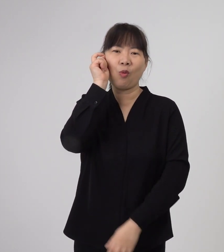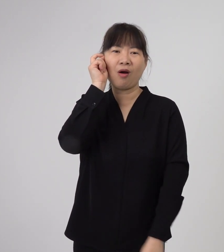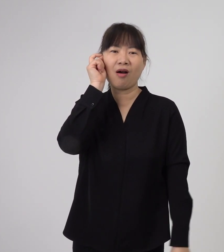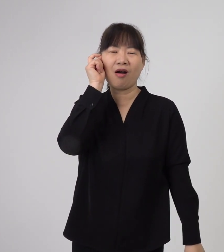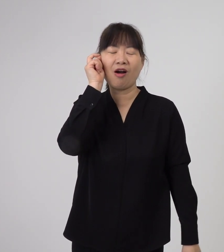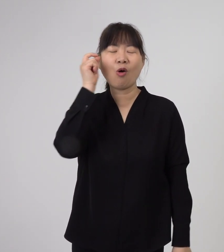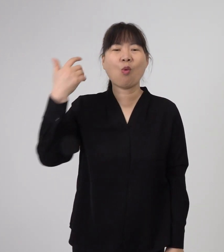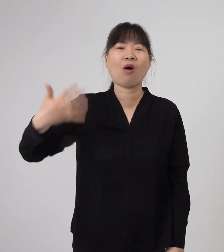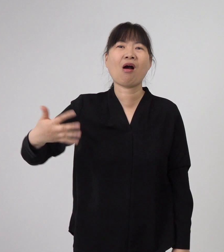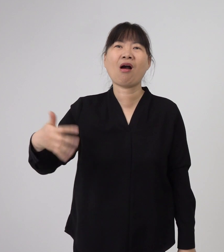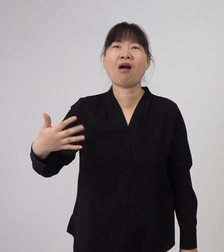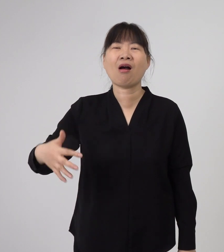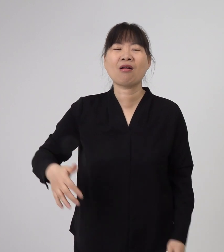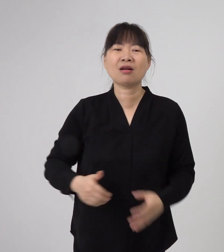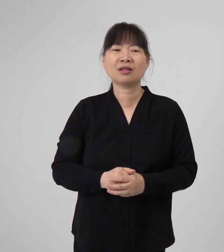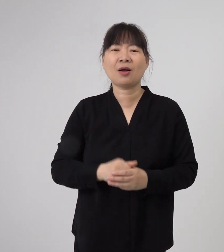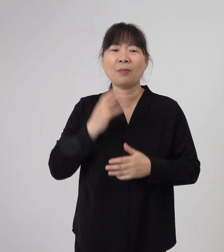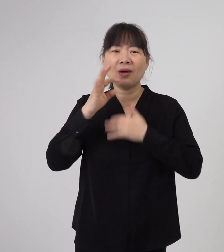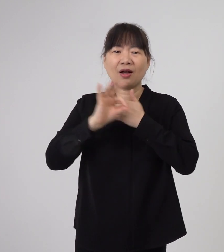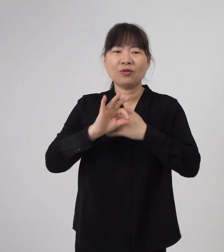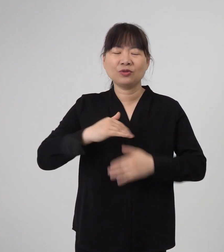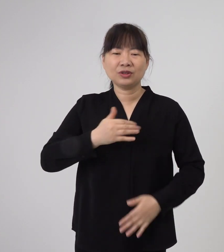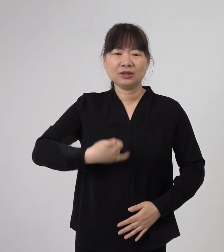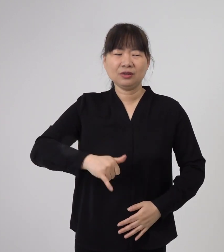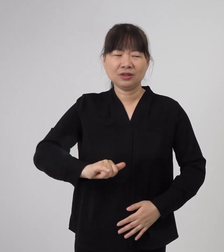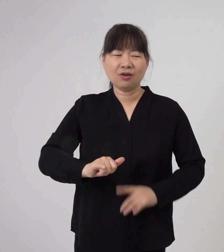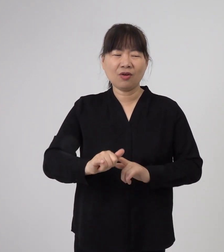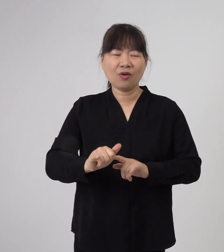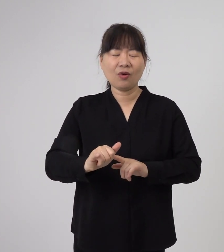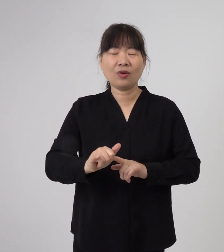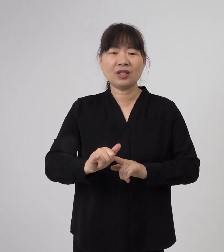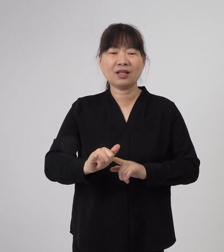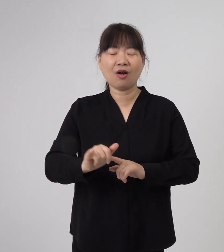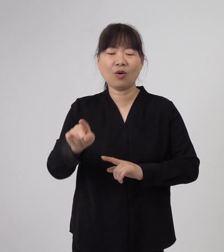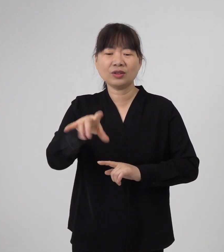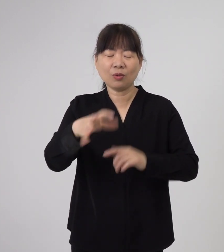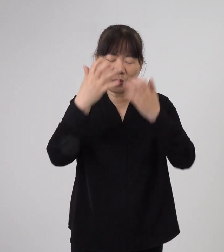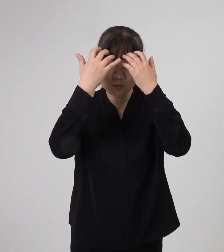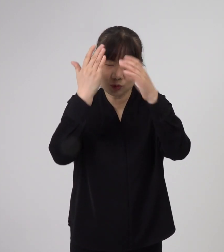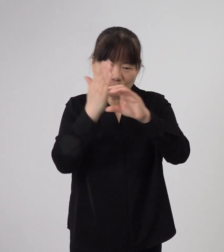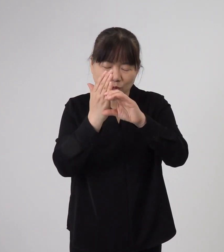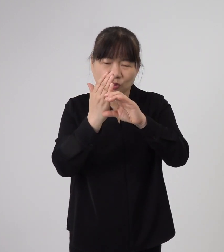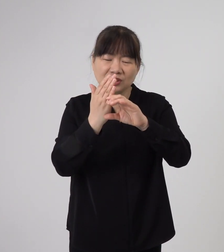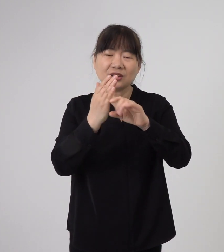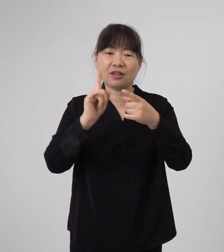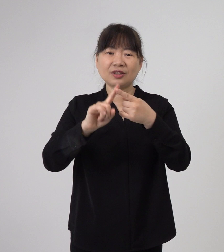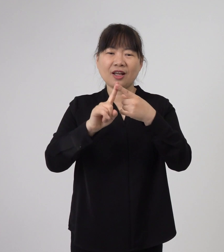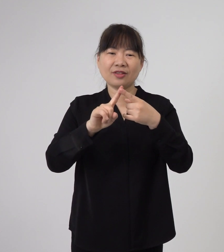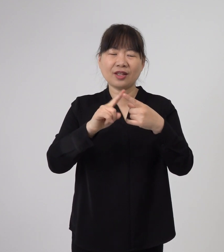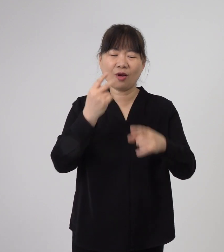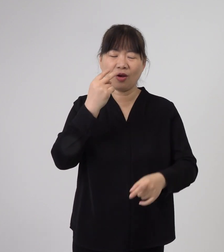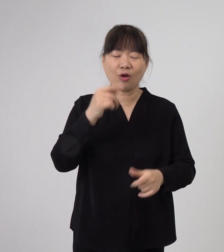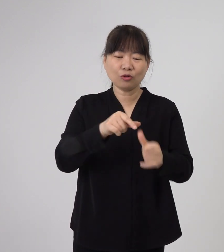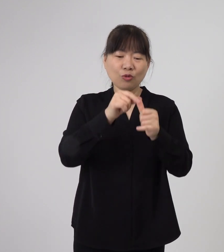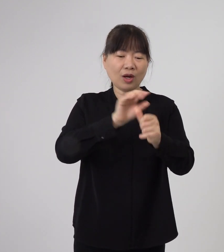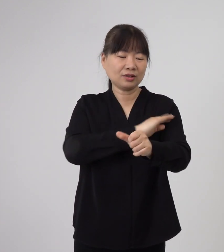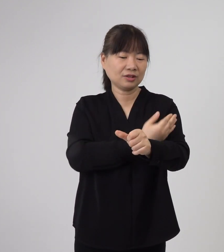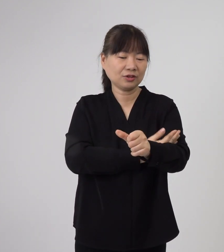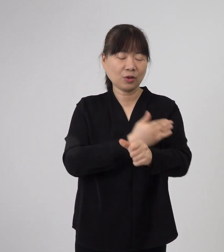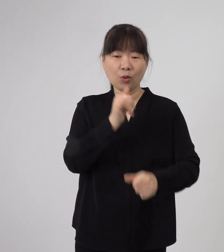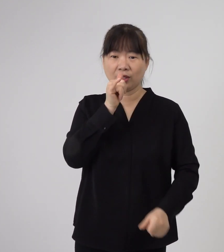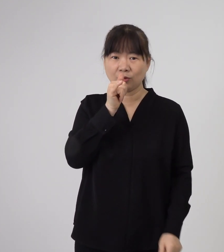제 자녀가 어디에 고통을 당하고 있는데 제가 그걸 뻔히 구원할 능력도